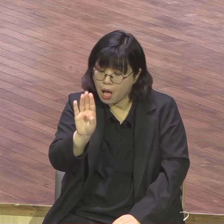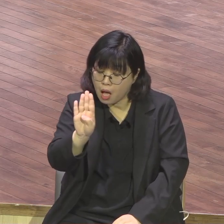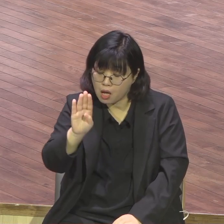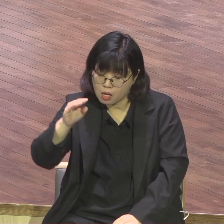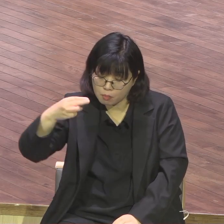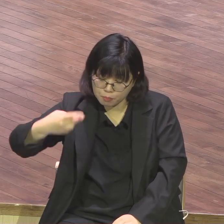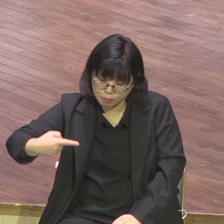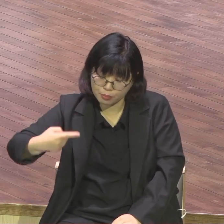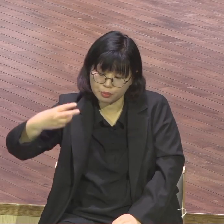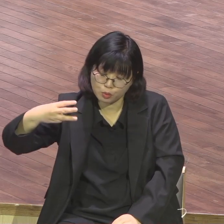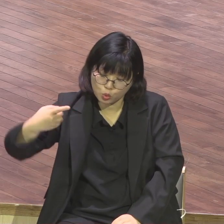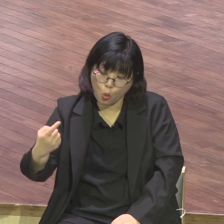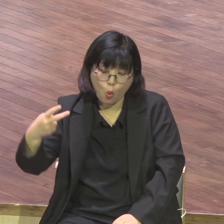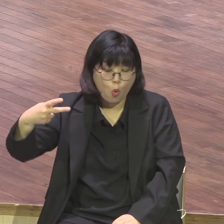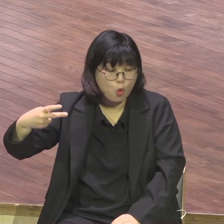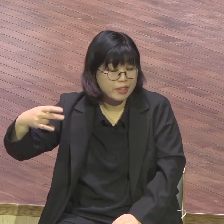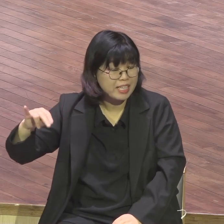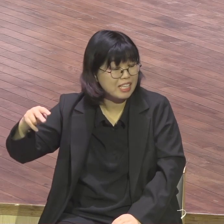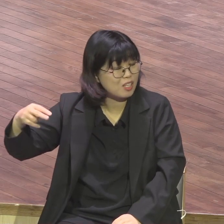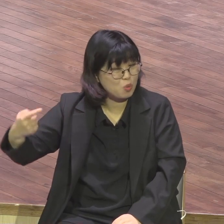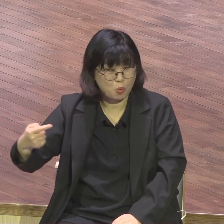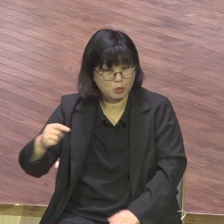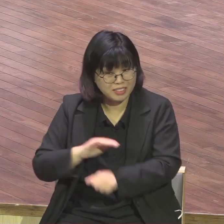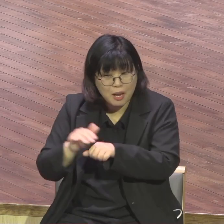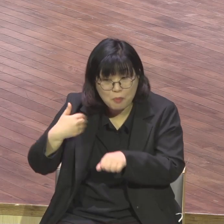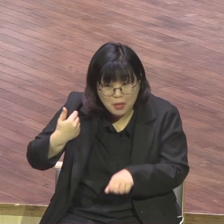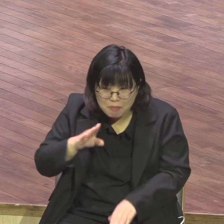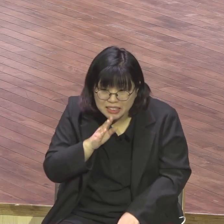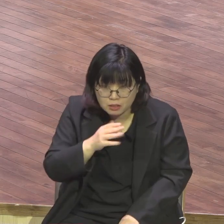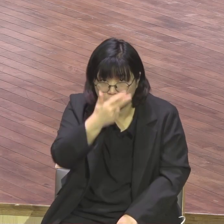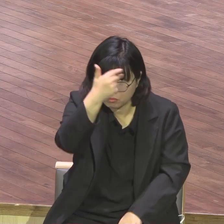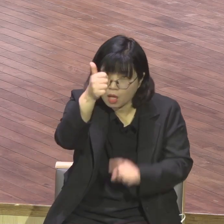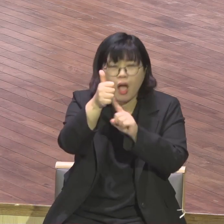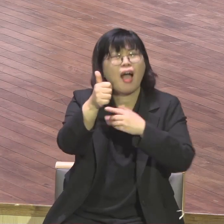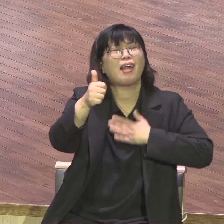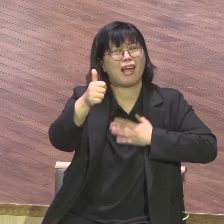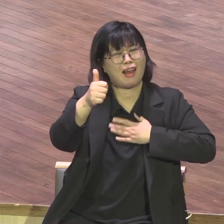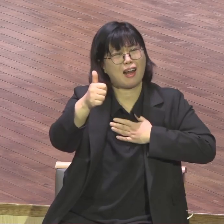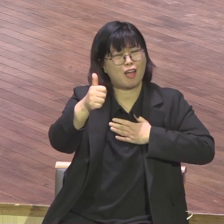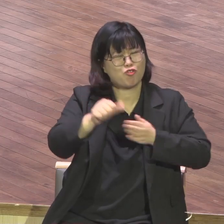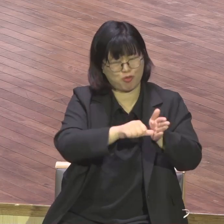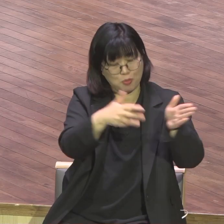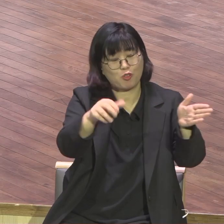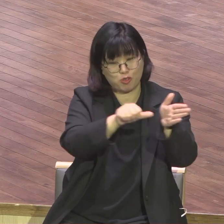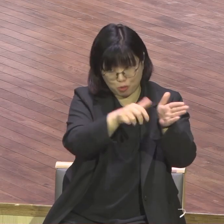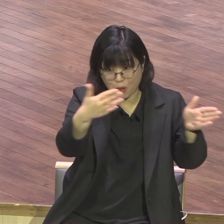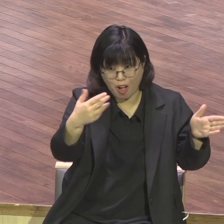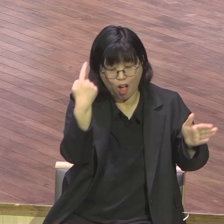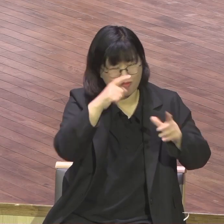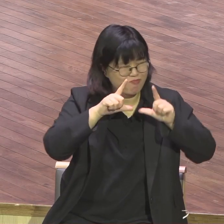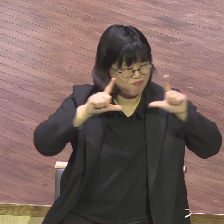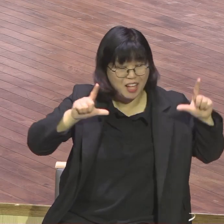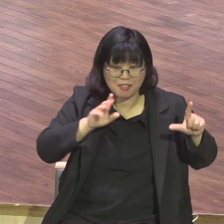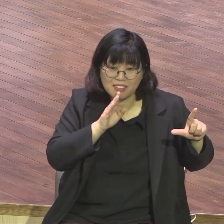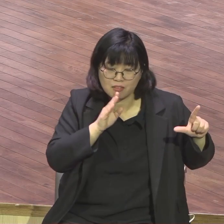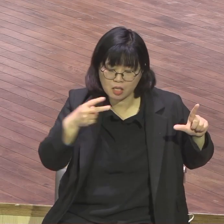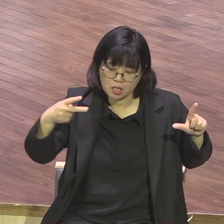이 두 사람은요 출신 과정이 완전히 성장 배경이 다릅니다. 이